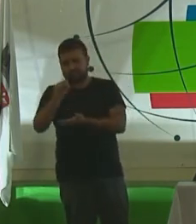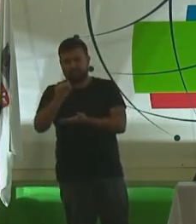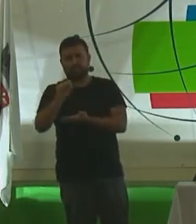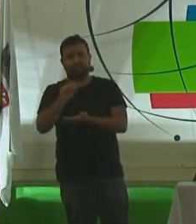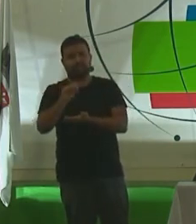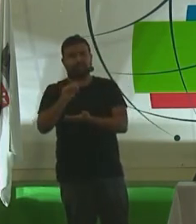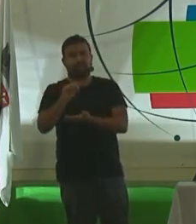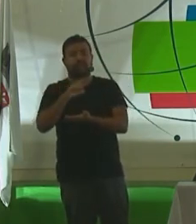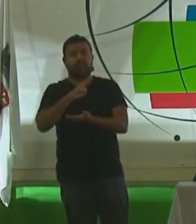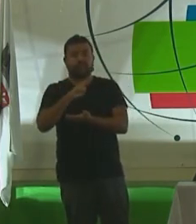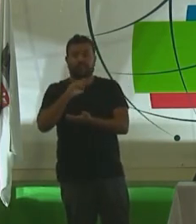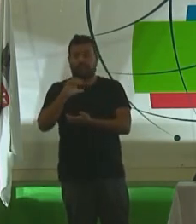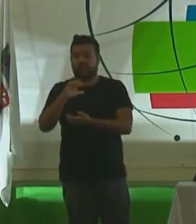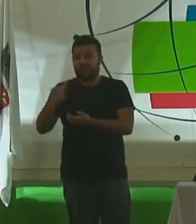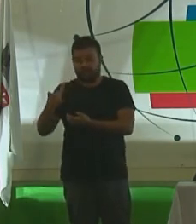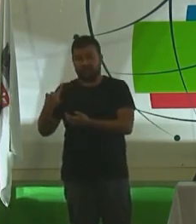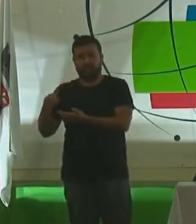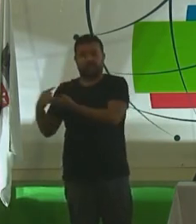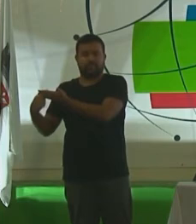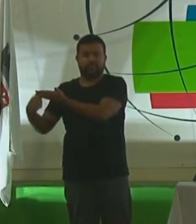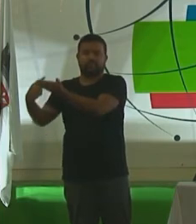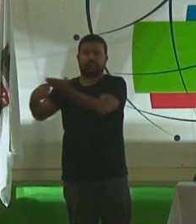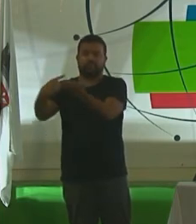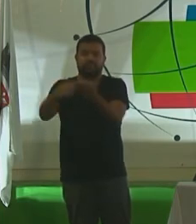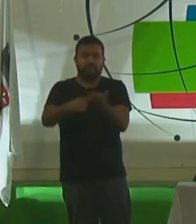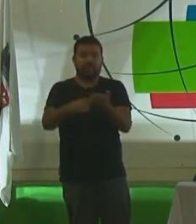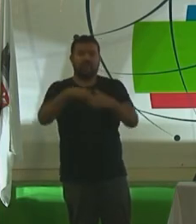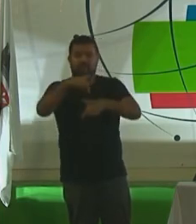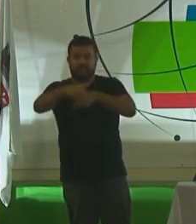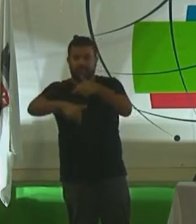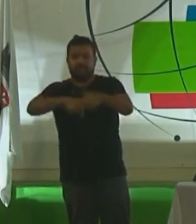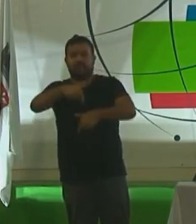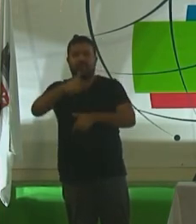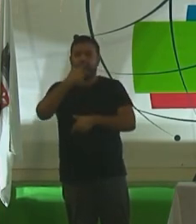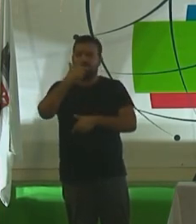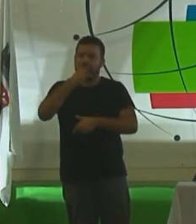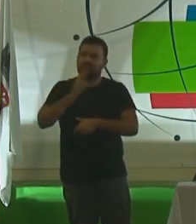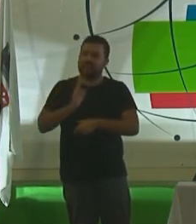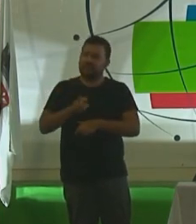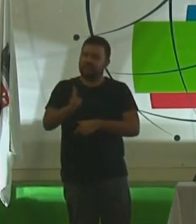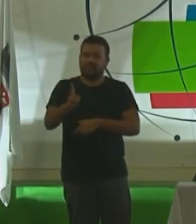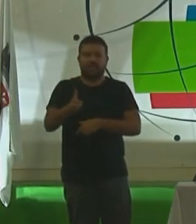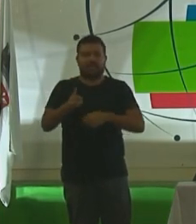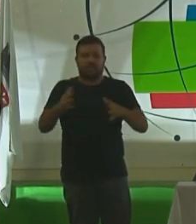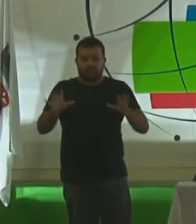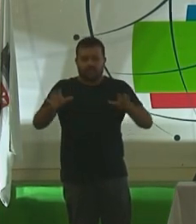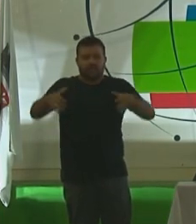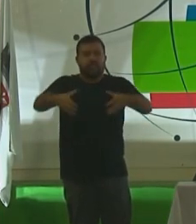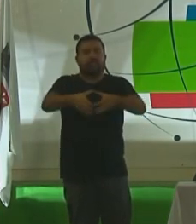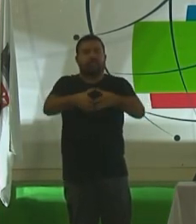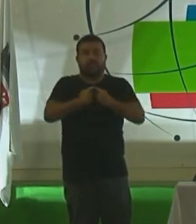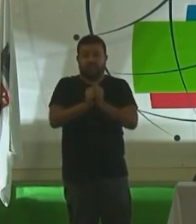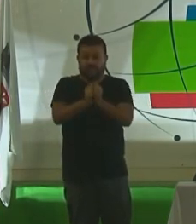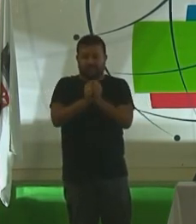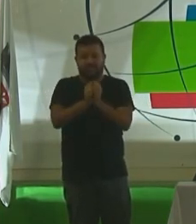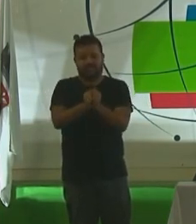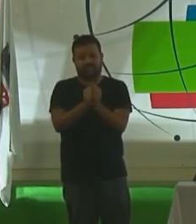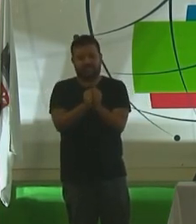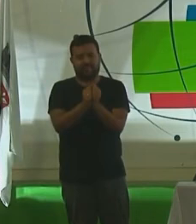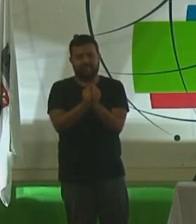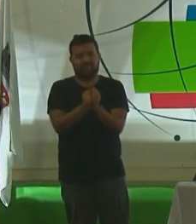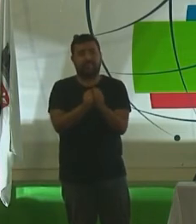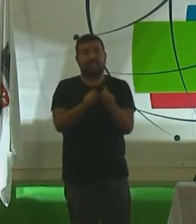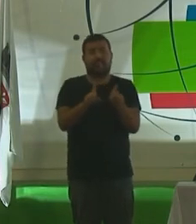com as coordenadorias pedagógicas, para que o trabalho seja continuamente acompanhado, assim como ele também recebe,